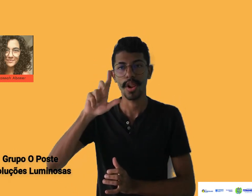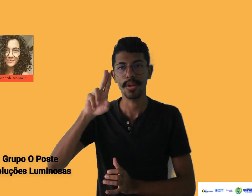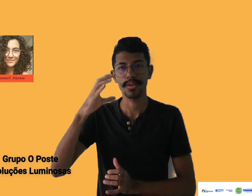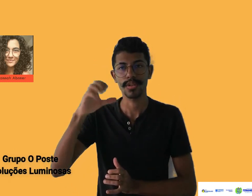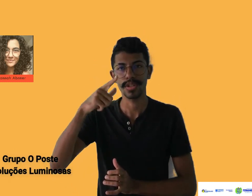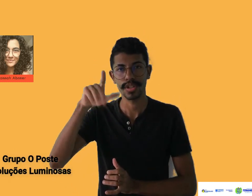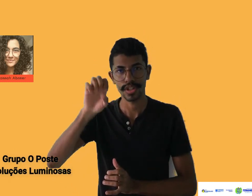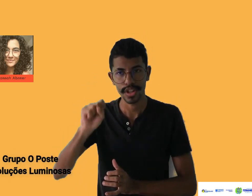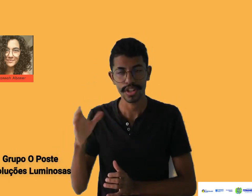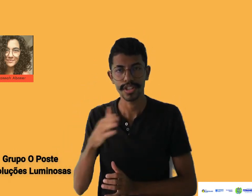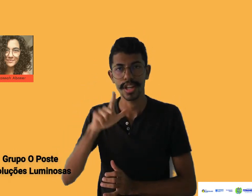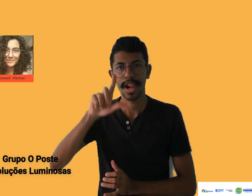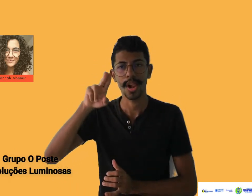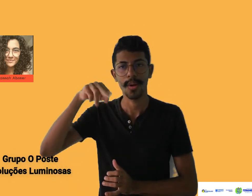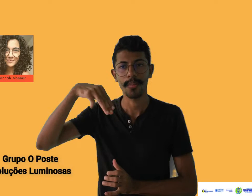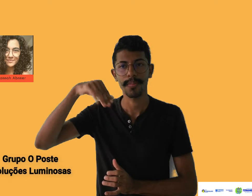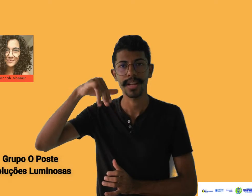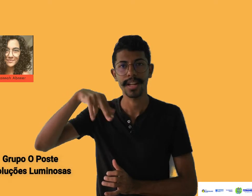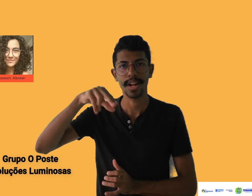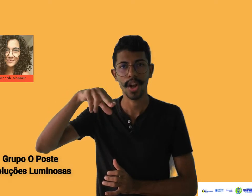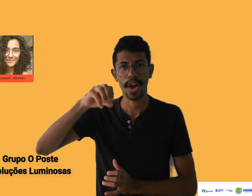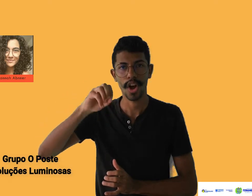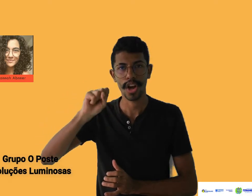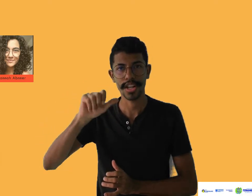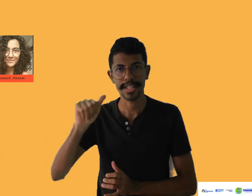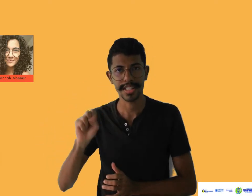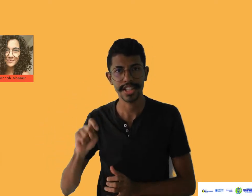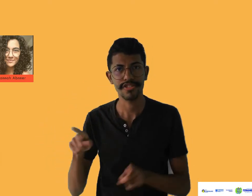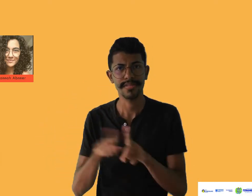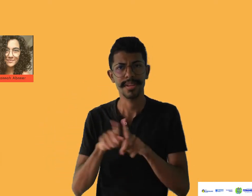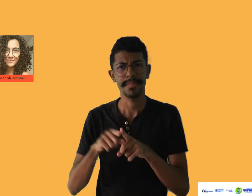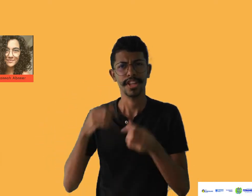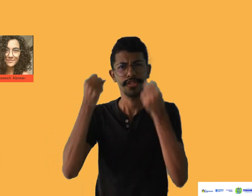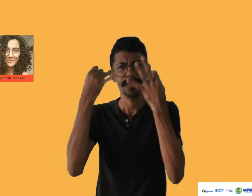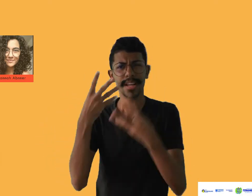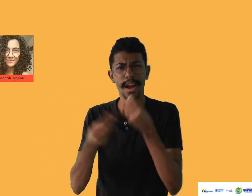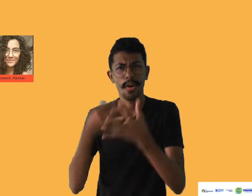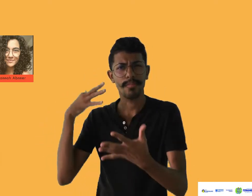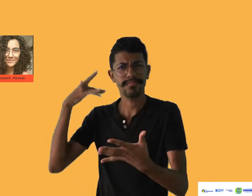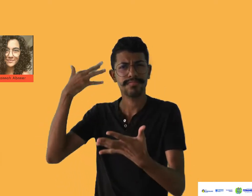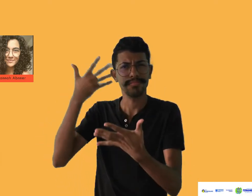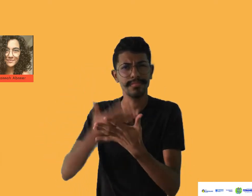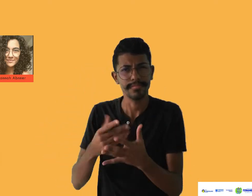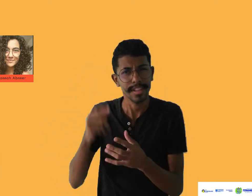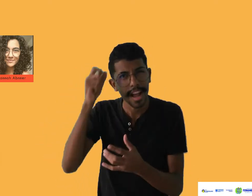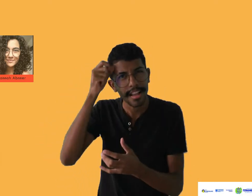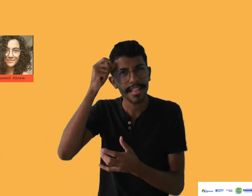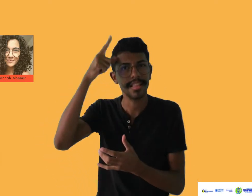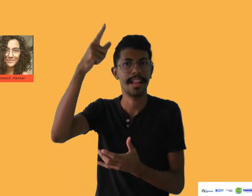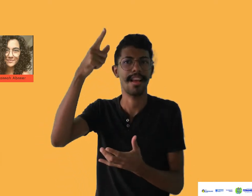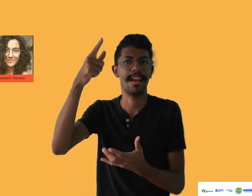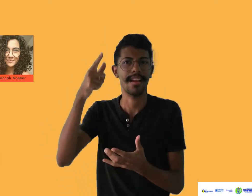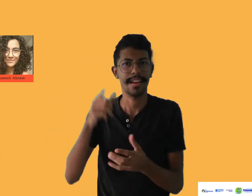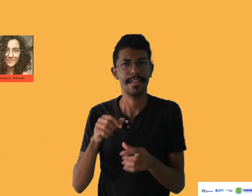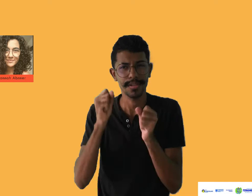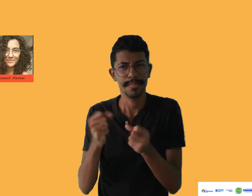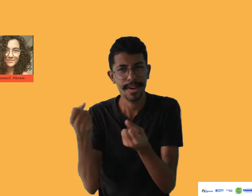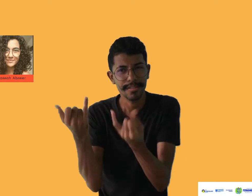um pouquinho como que foi o processo de construção da ideia até a concretização do grupo, né? Se você puder contar aí um pouquinho pra